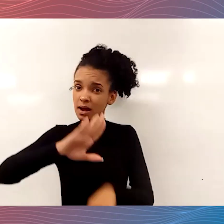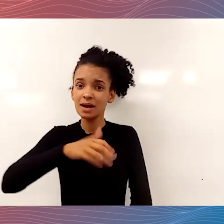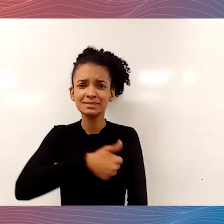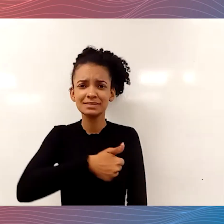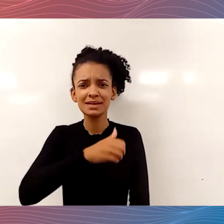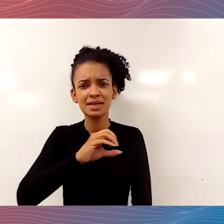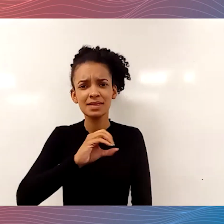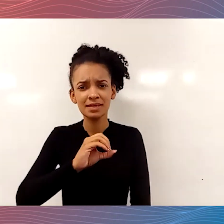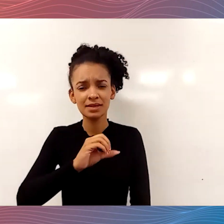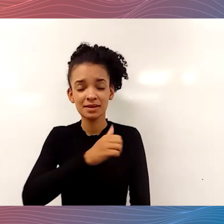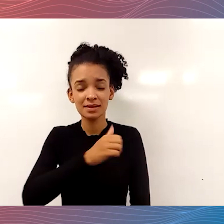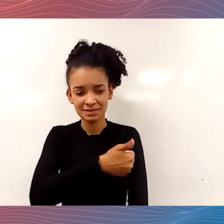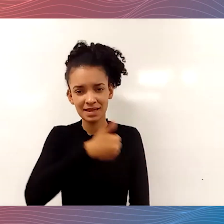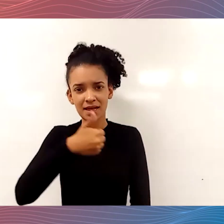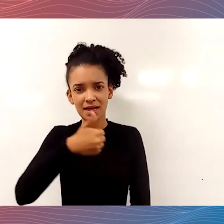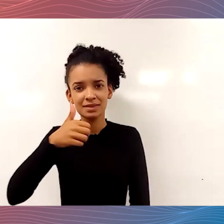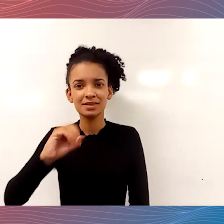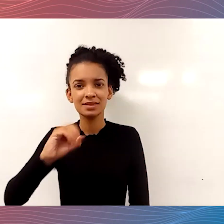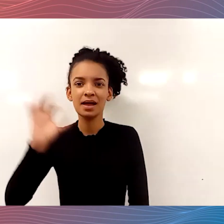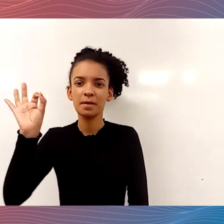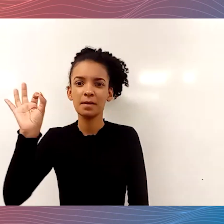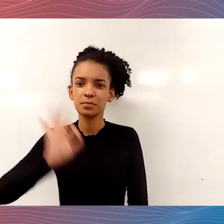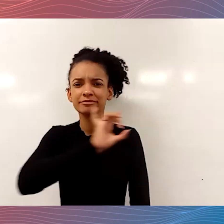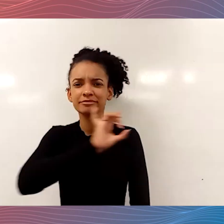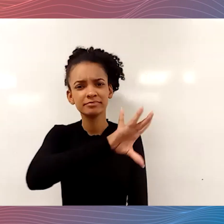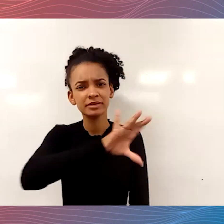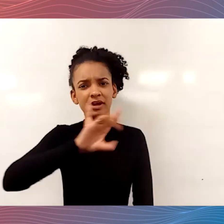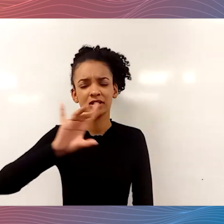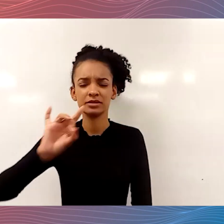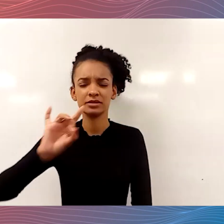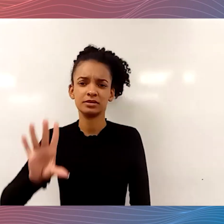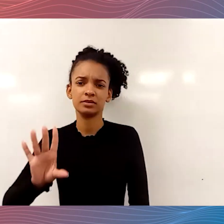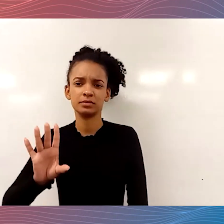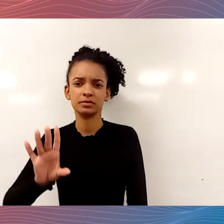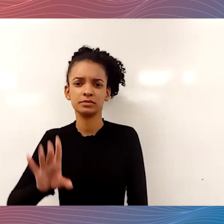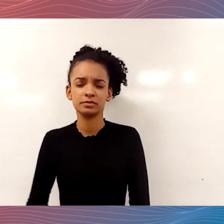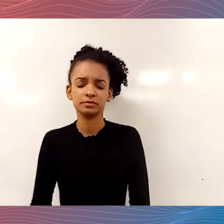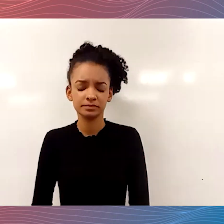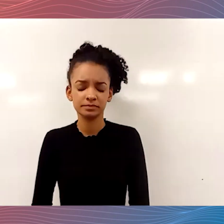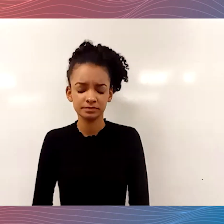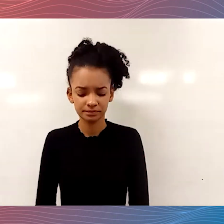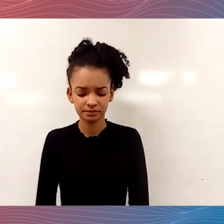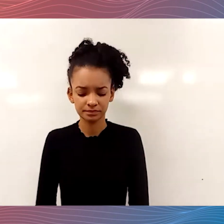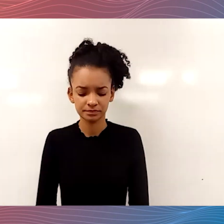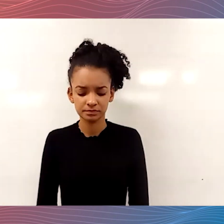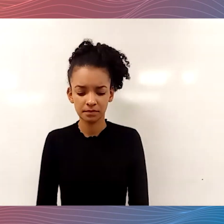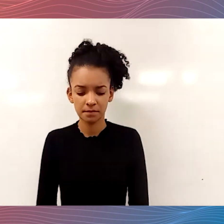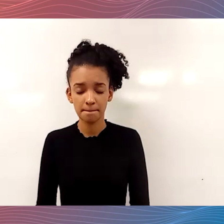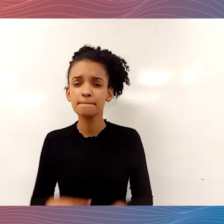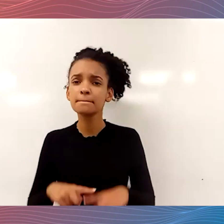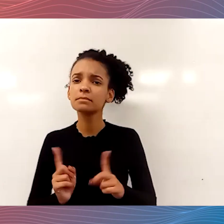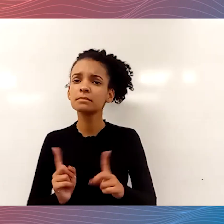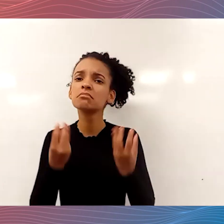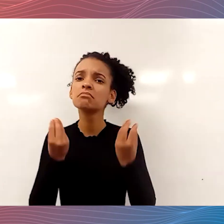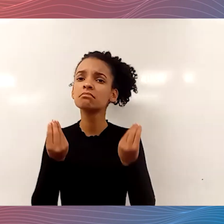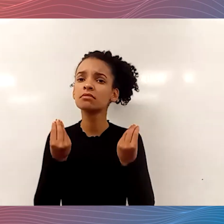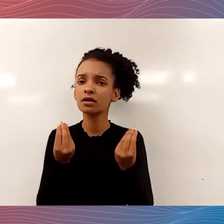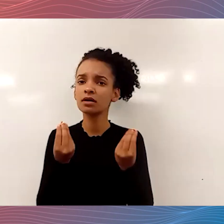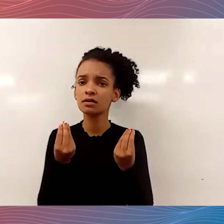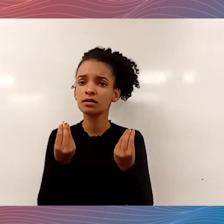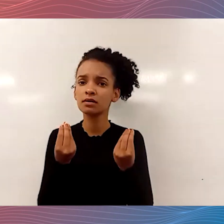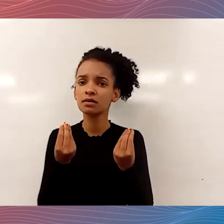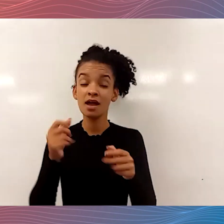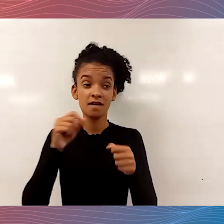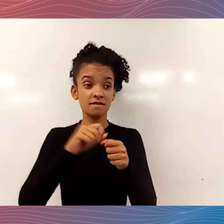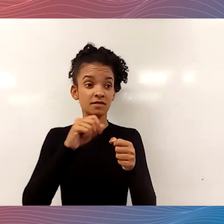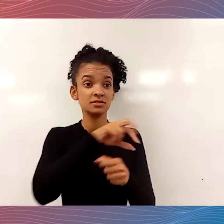Vamos ou não vamos? Mas primeiro para quê? Para envolver outros irmãos. Envolver outros irmãos,